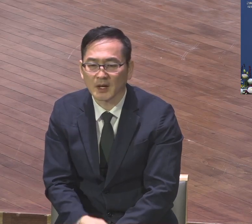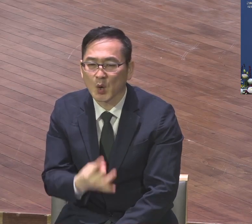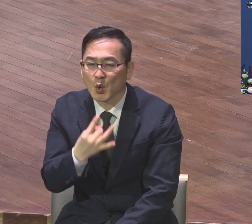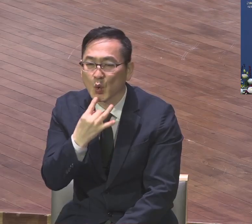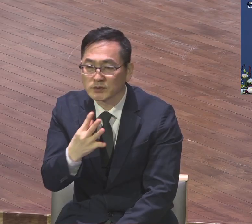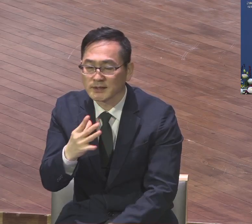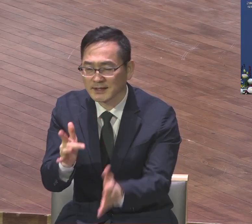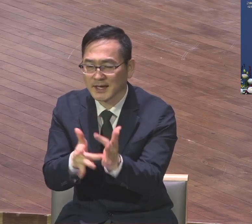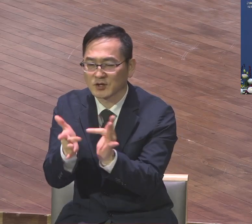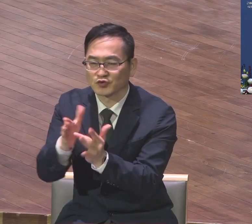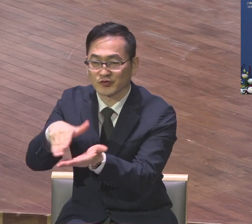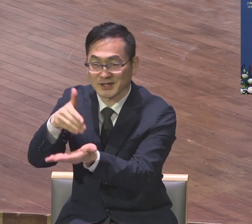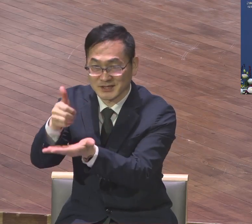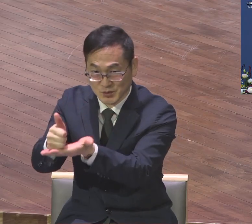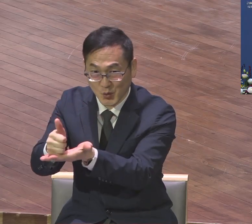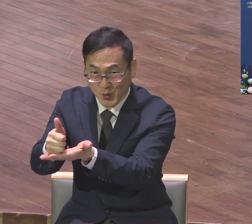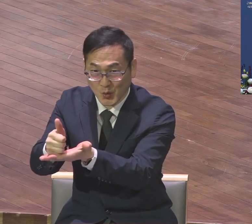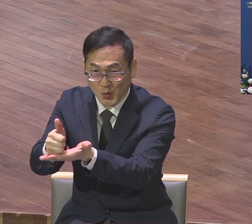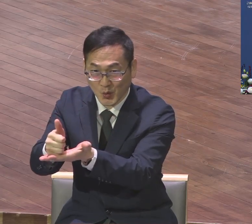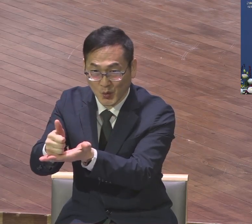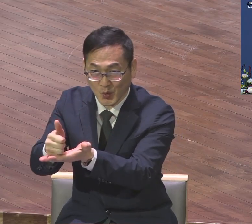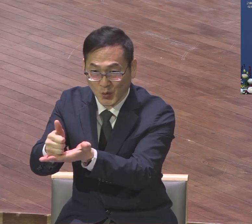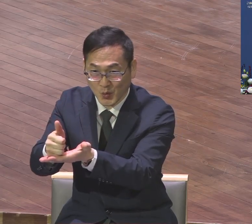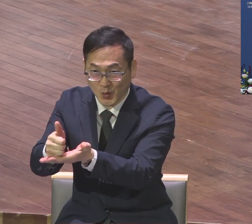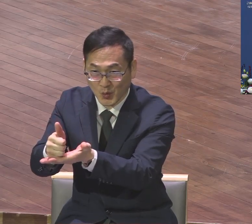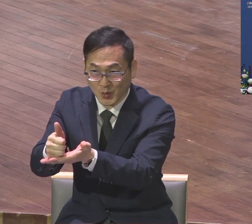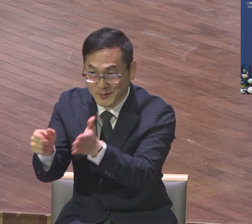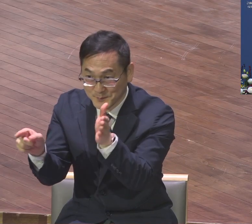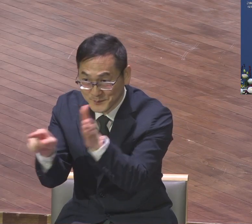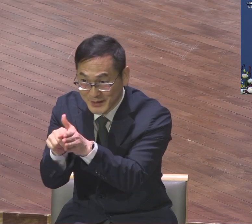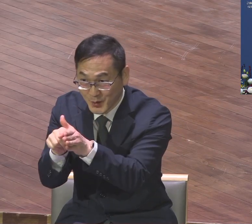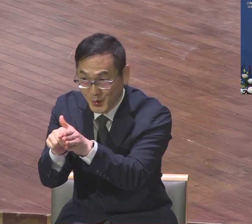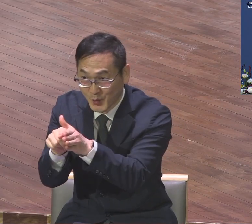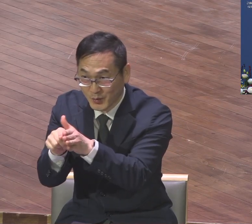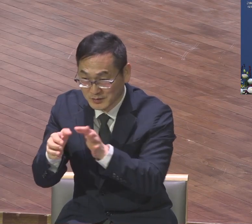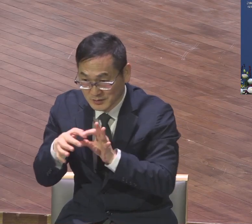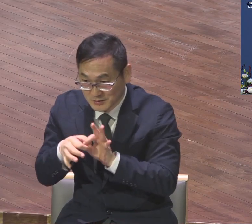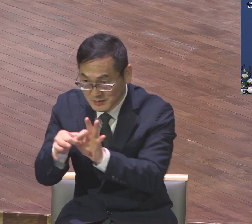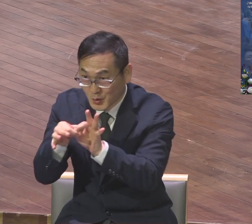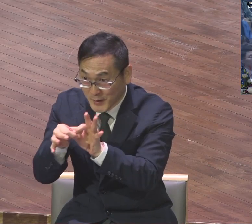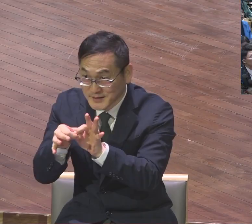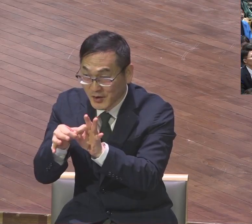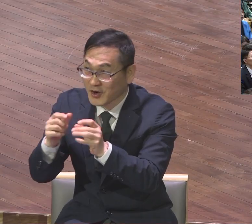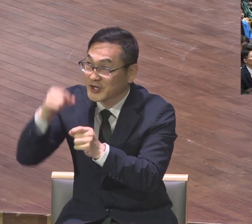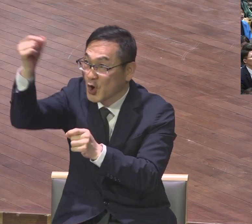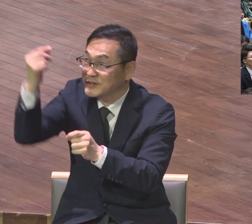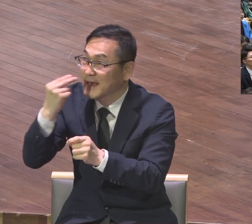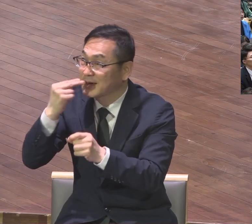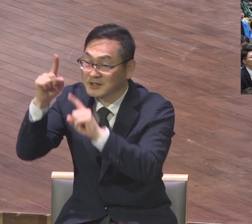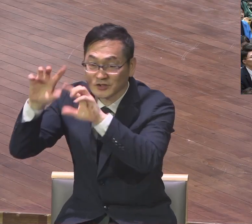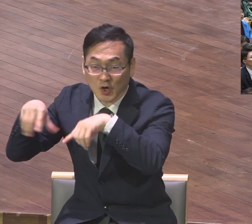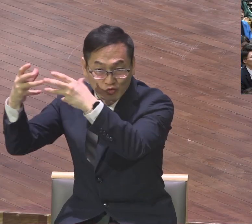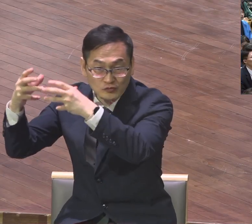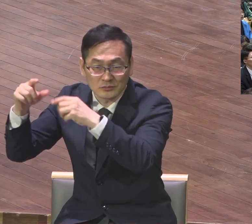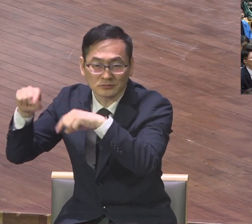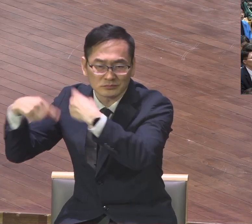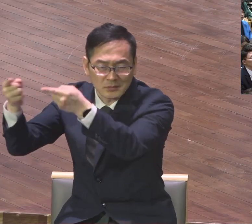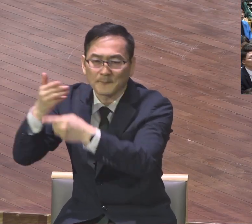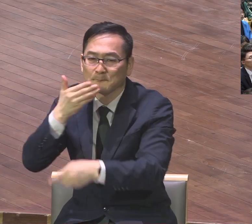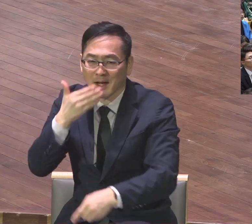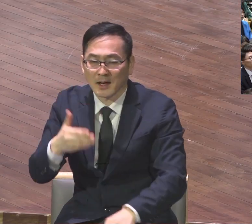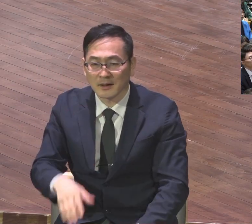오직 예수 그리스도를 통해서만 영생 얻을 수 있습니다.